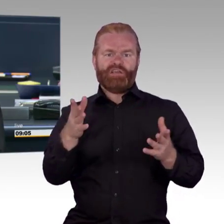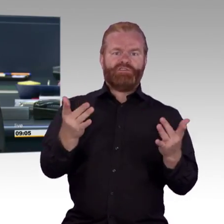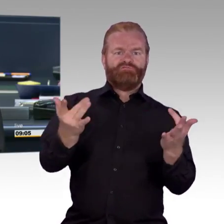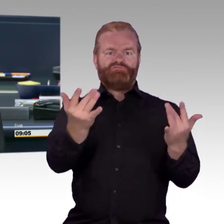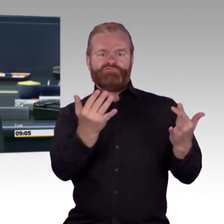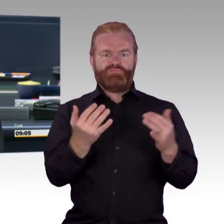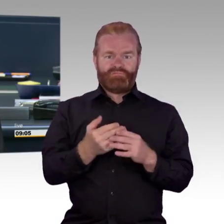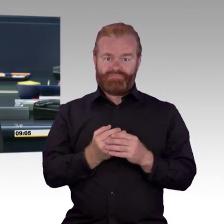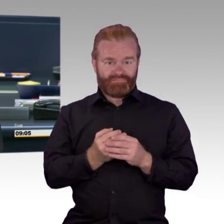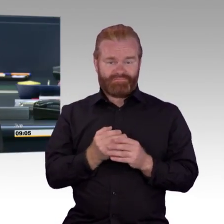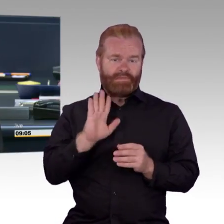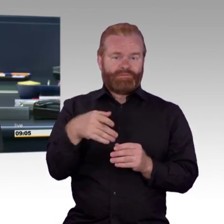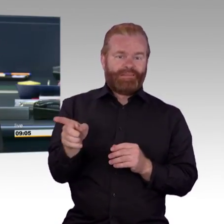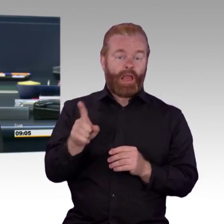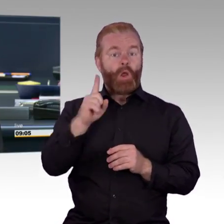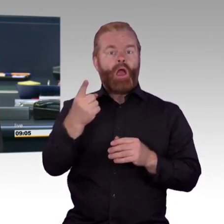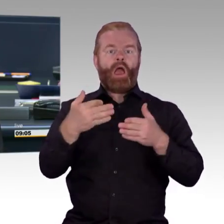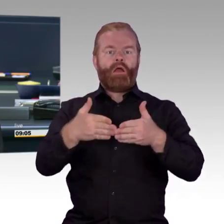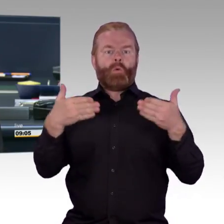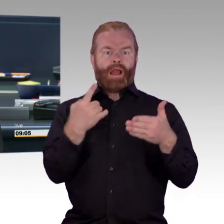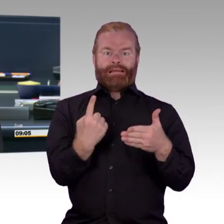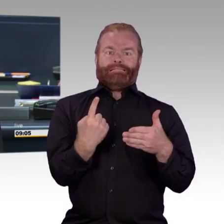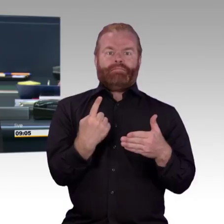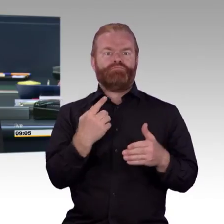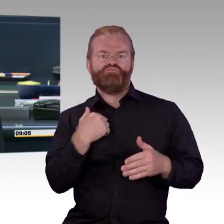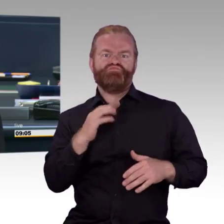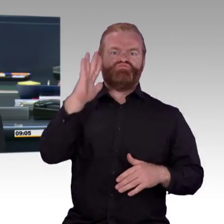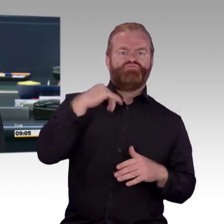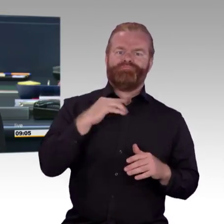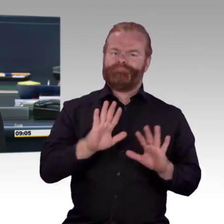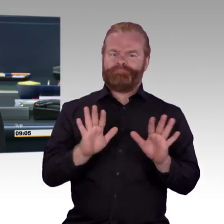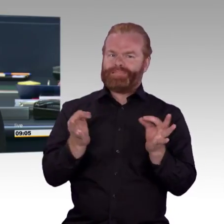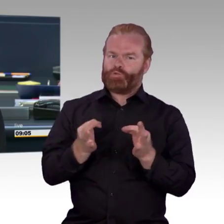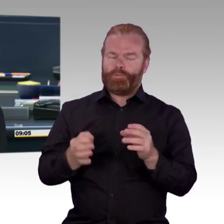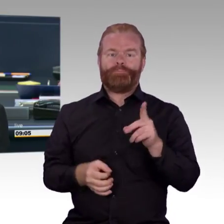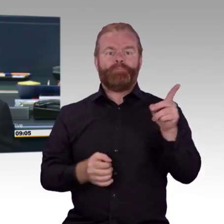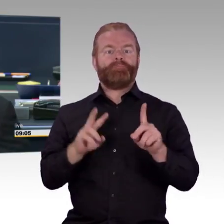gerufen und nachdem er dem nicht gefolgt ist, ihn aufgefordert, das Rednerpult zu verlassen.